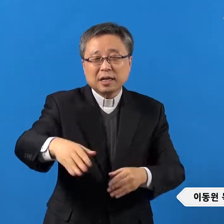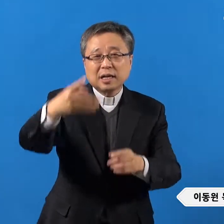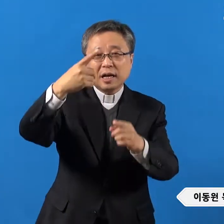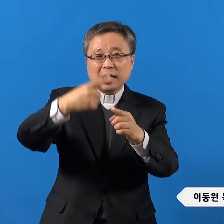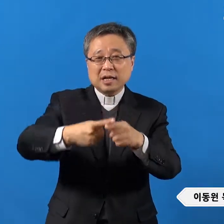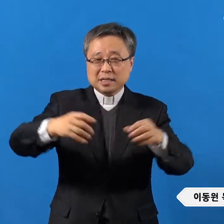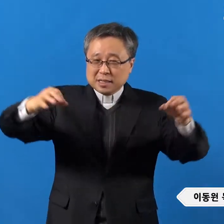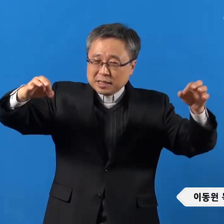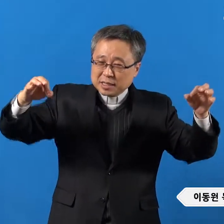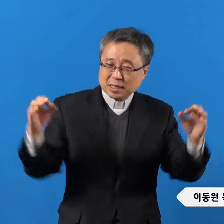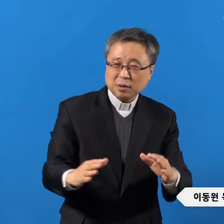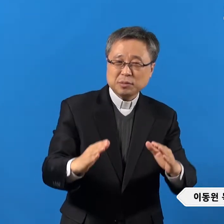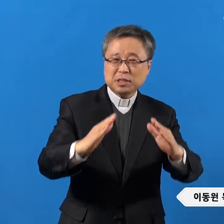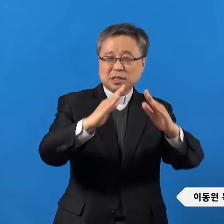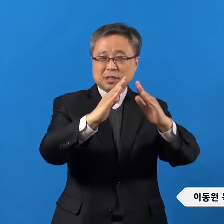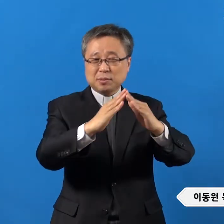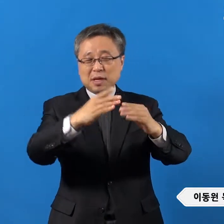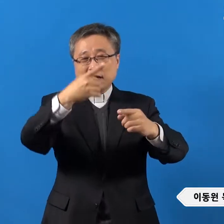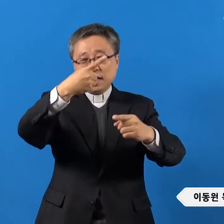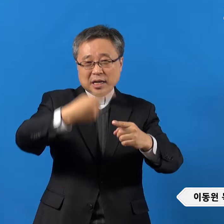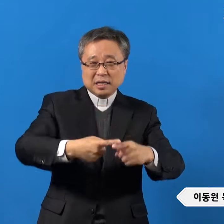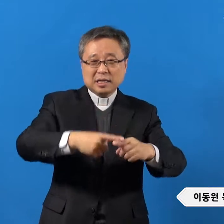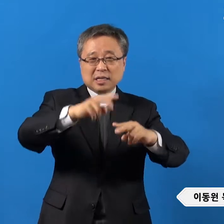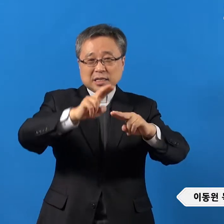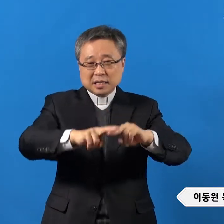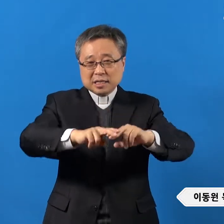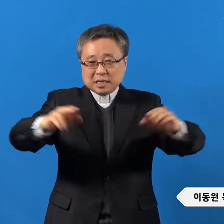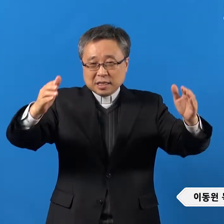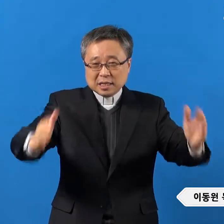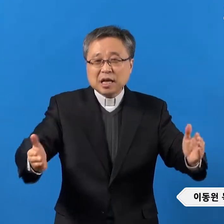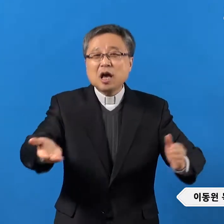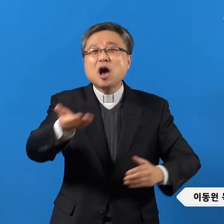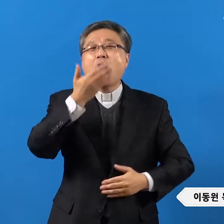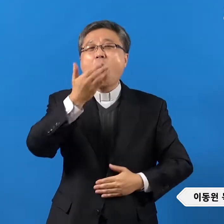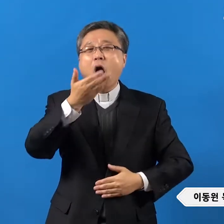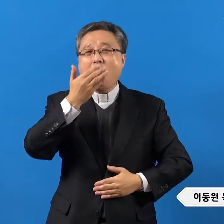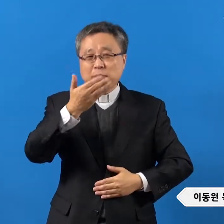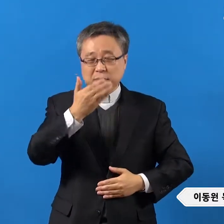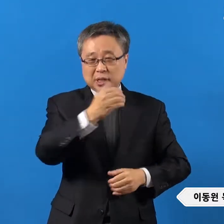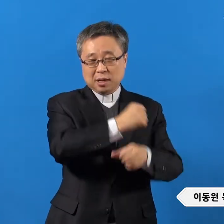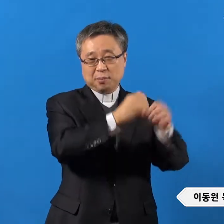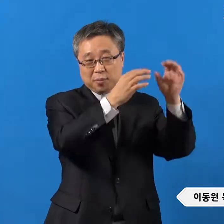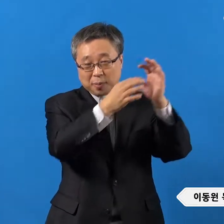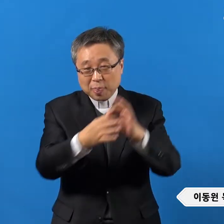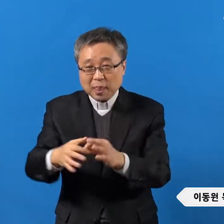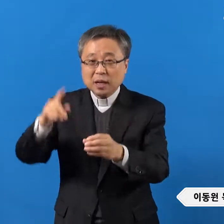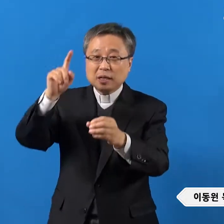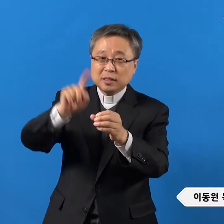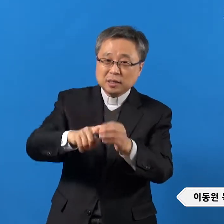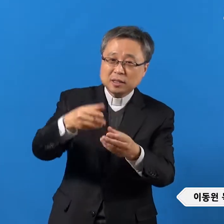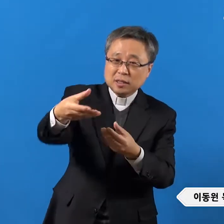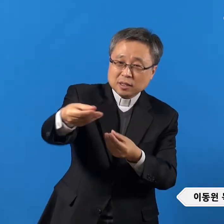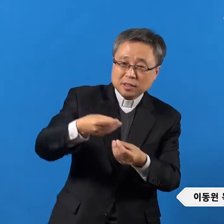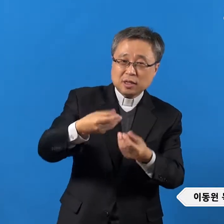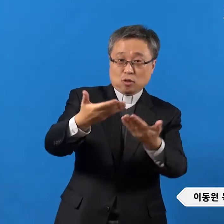들려 앉아서 식탁에서 음식을 나누고 식사를 하면서 떡을 건네주시는